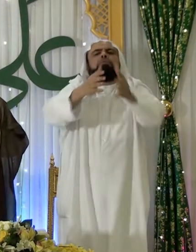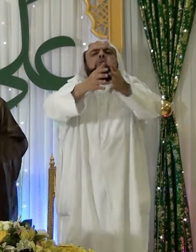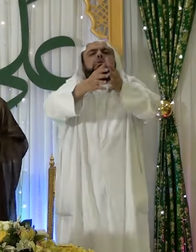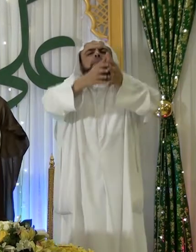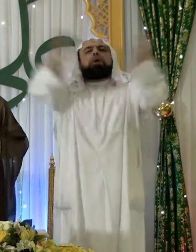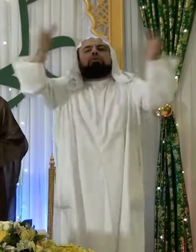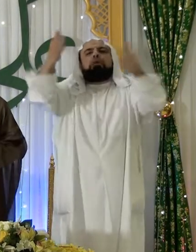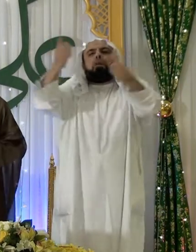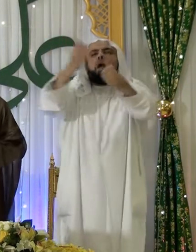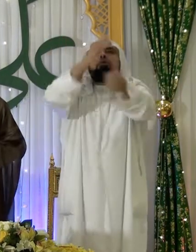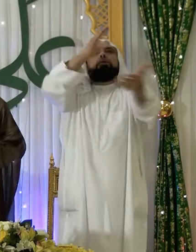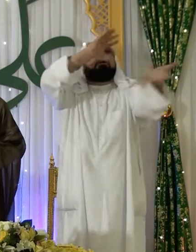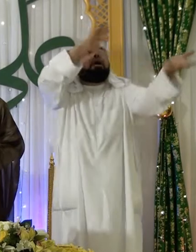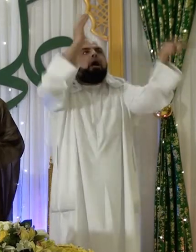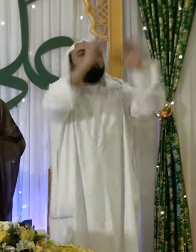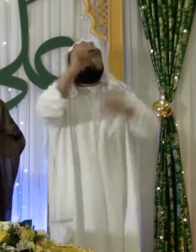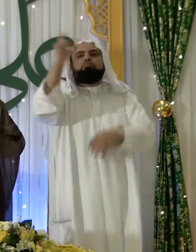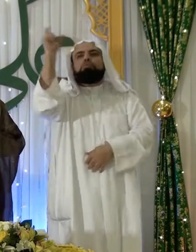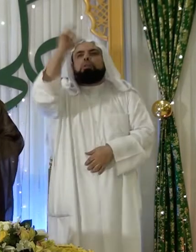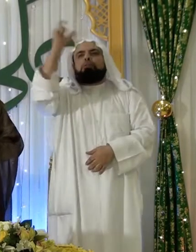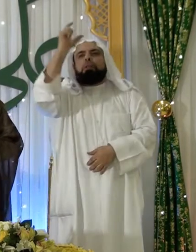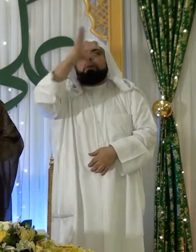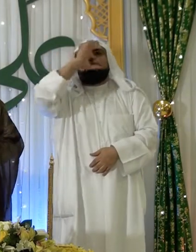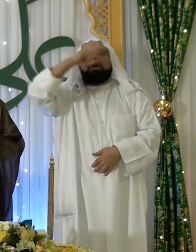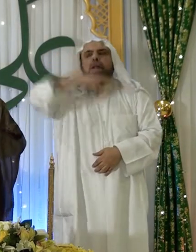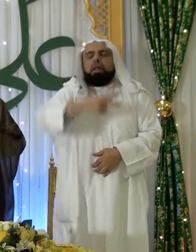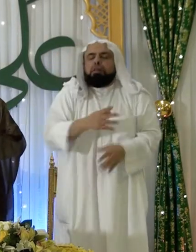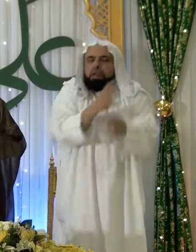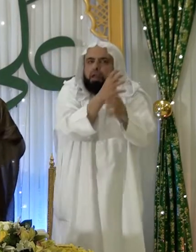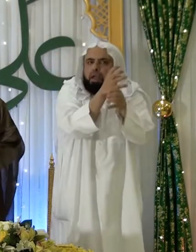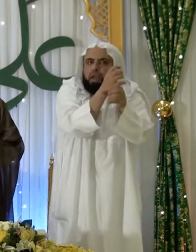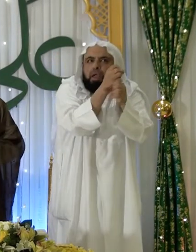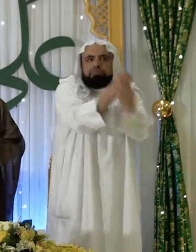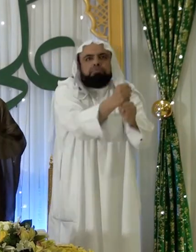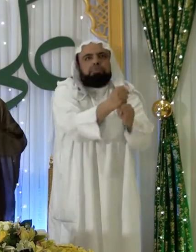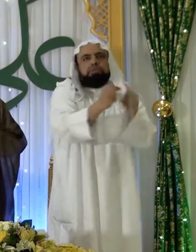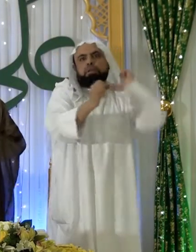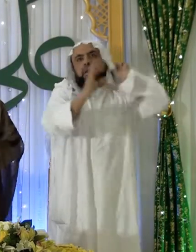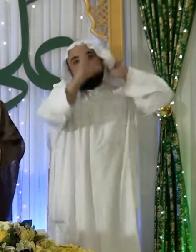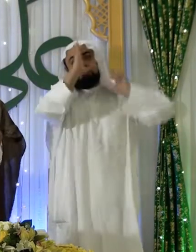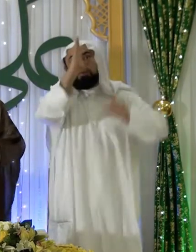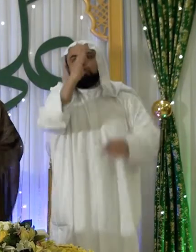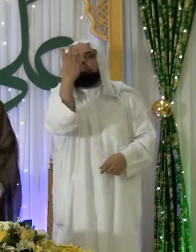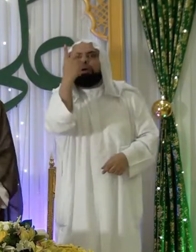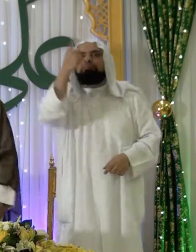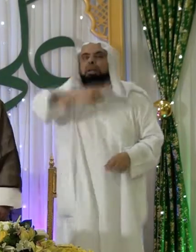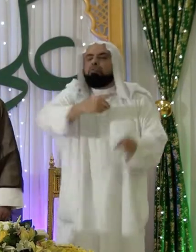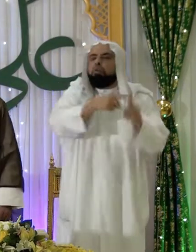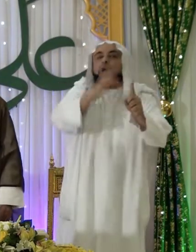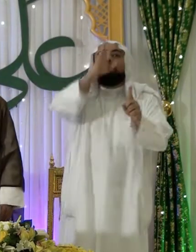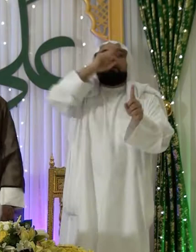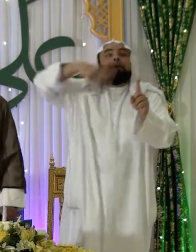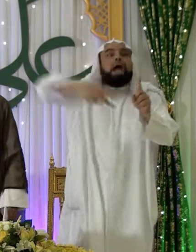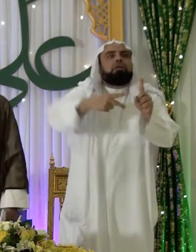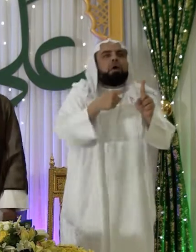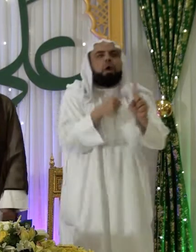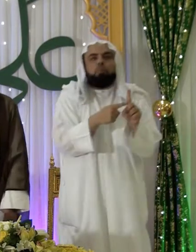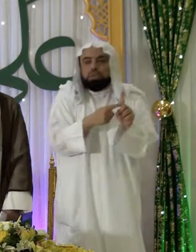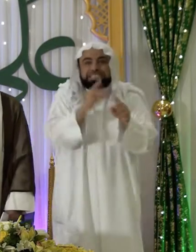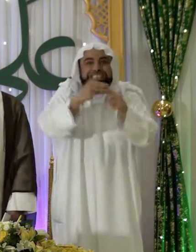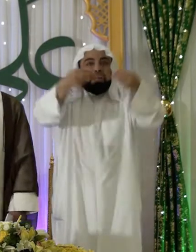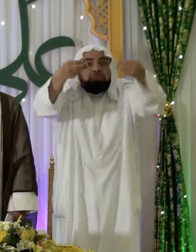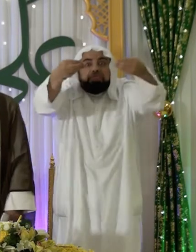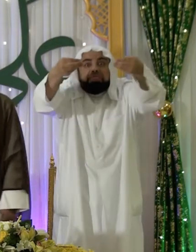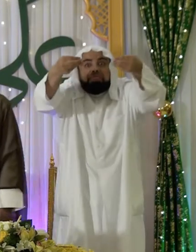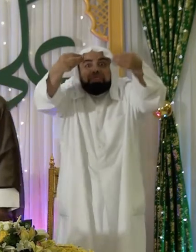ومثال للإسلام، ويتمثل في الإمام المعصوم في كل زمان، كما